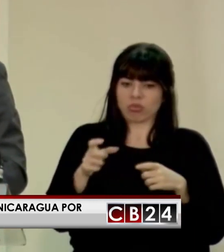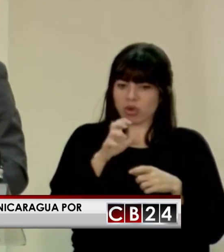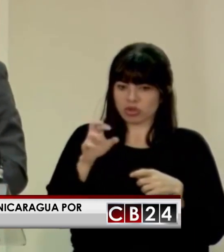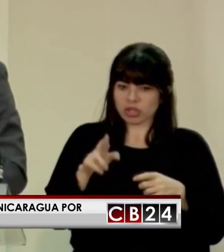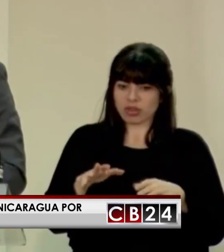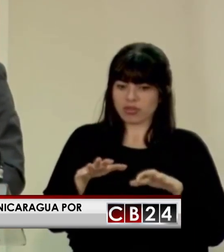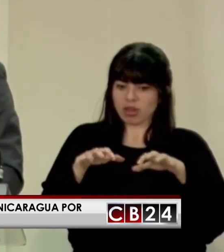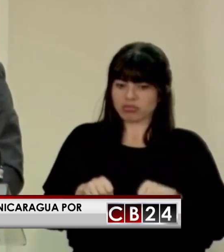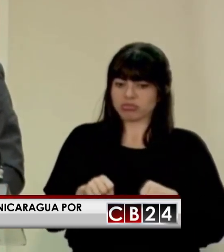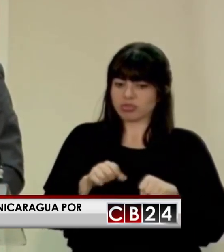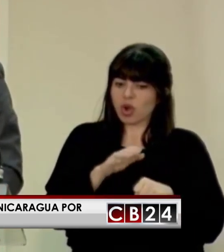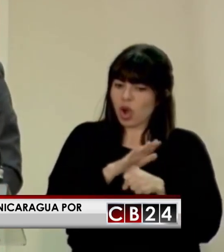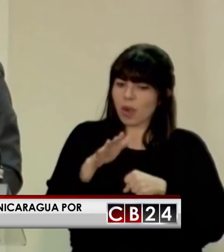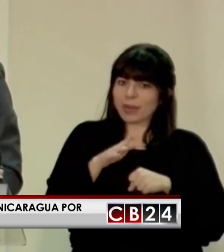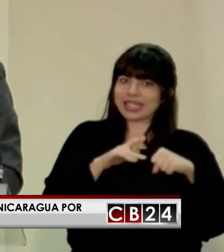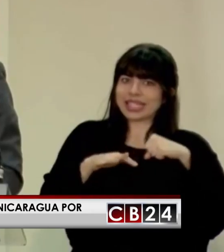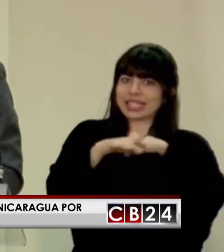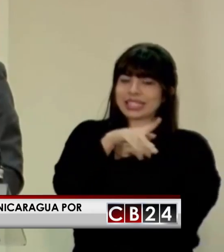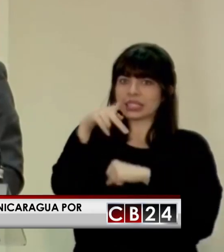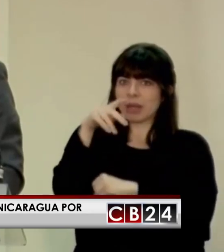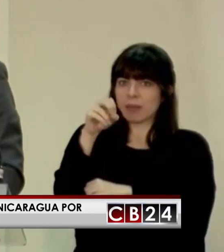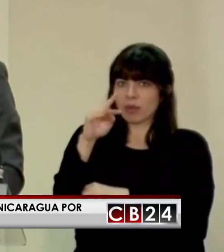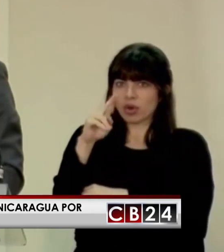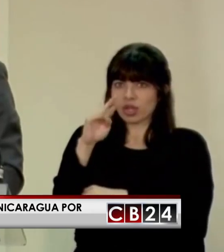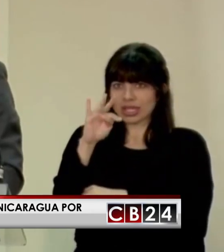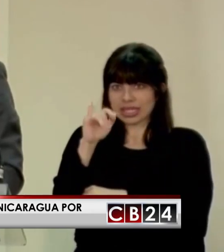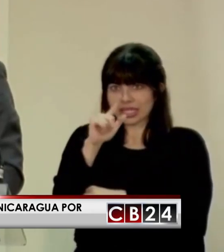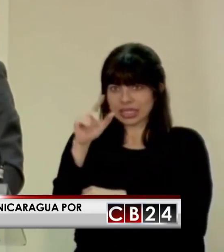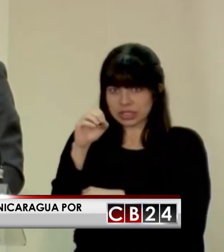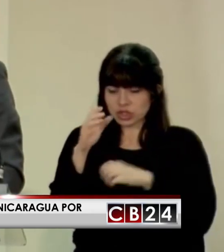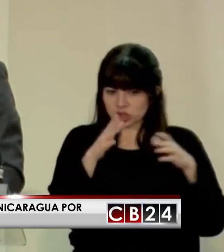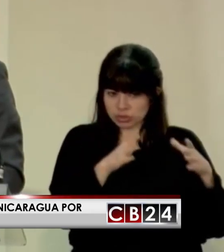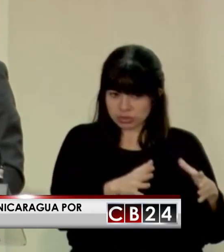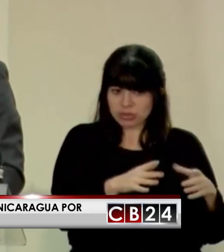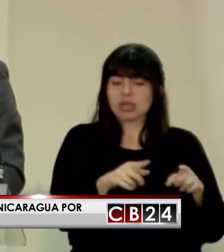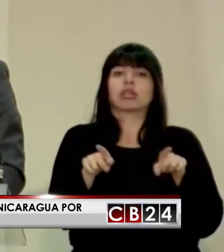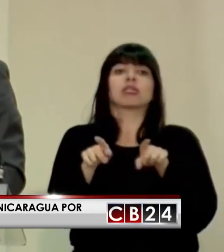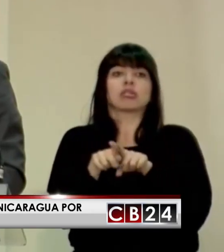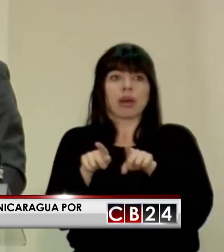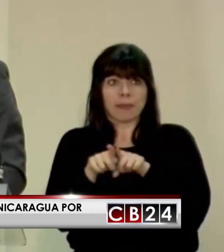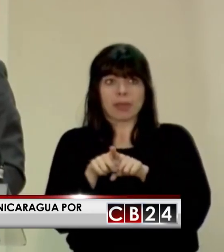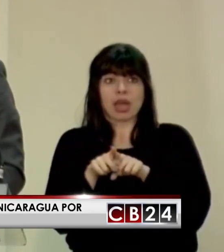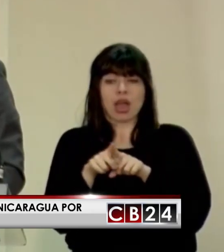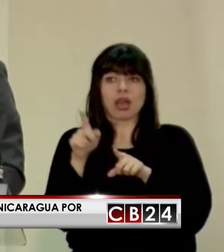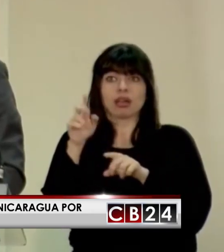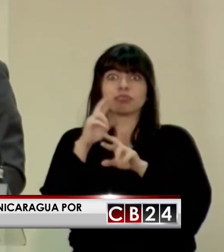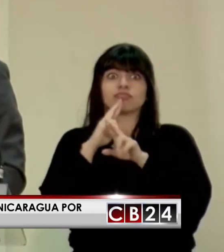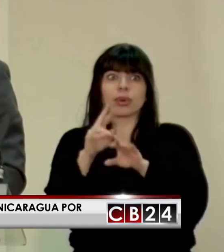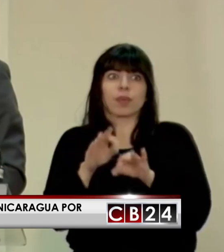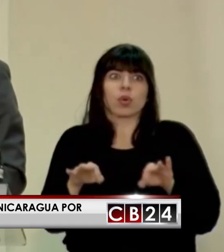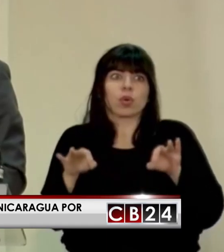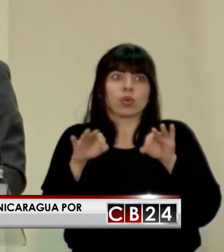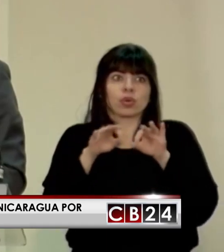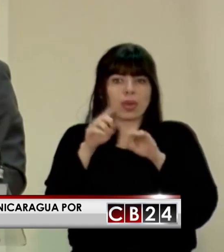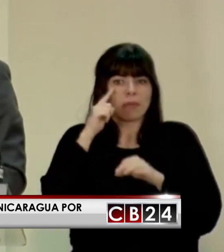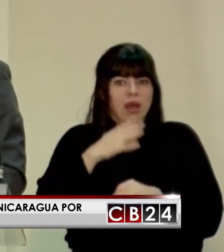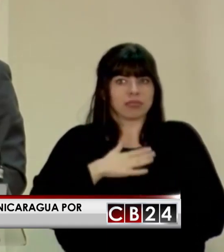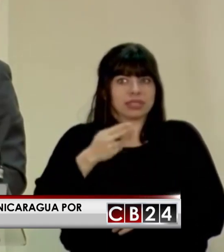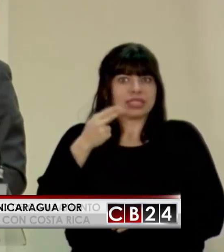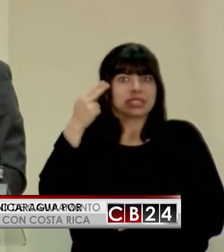la totalidad de Isla Portillos y ciertamente también en un fallo histórico